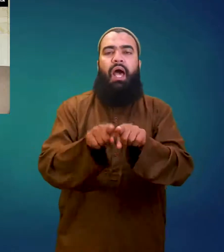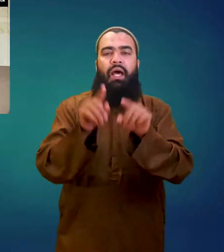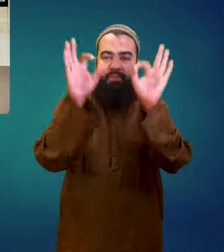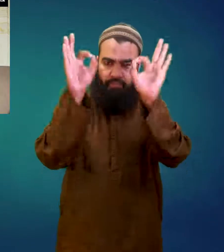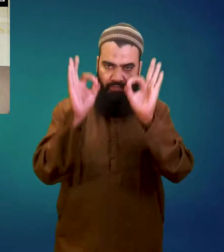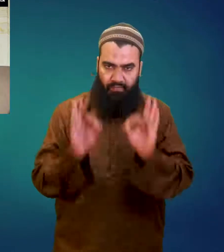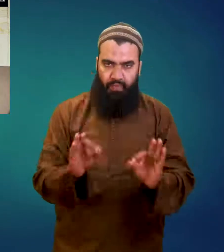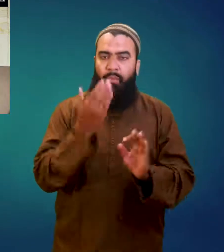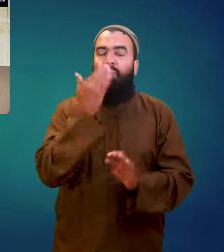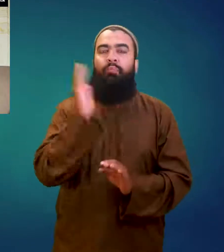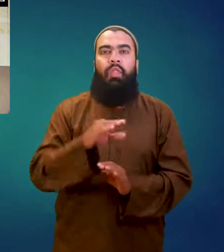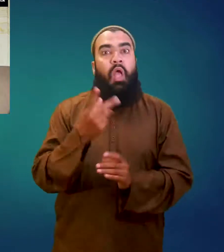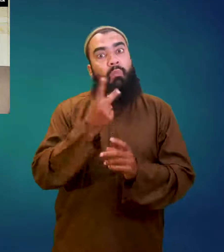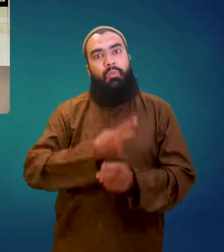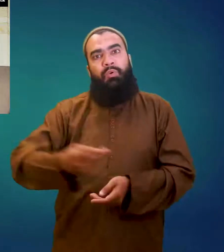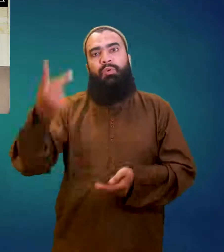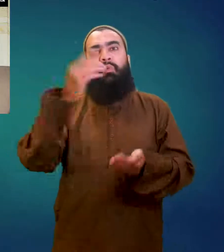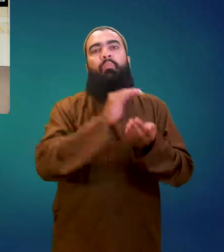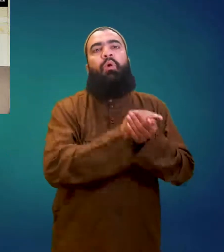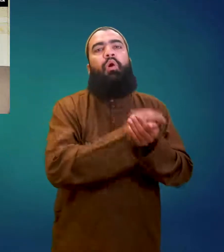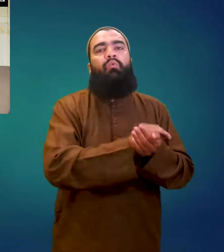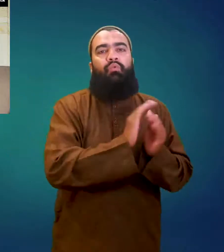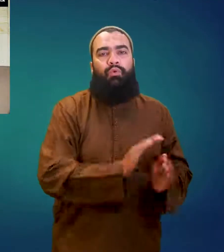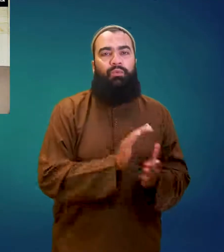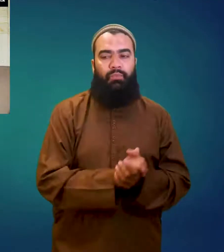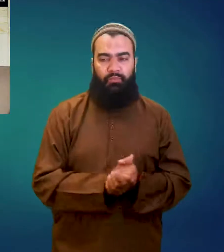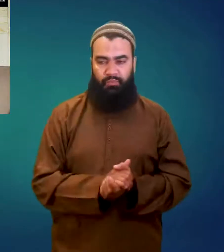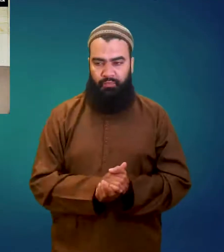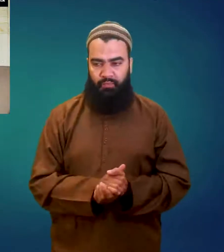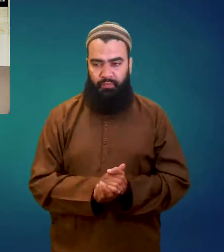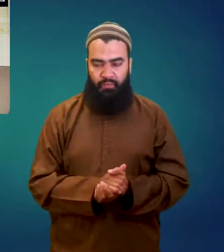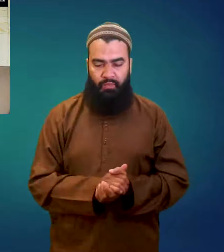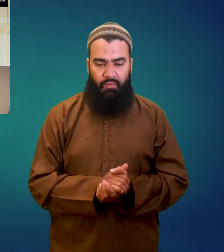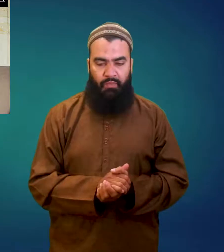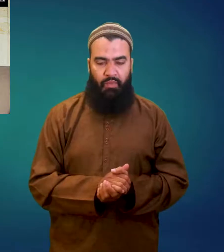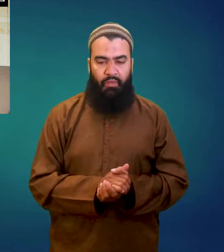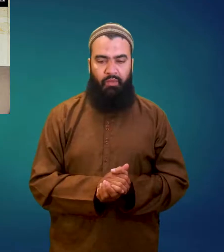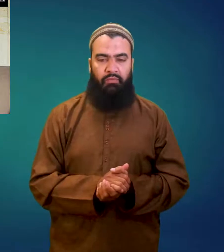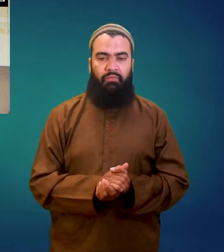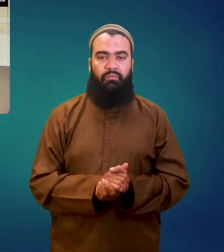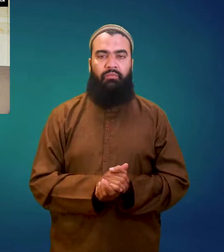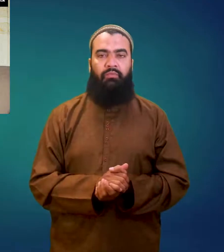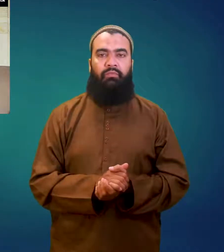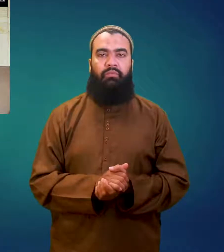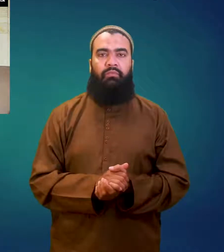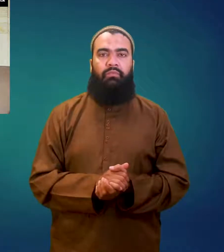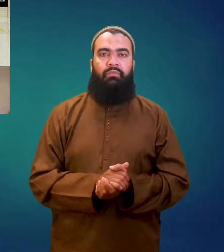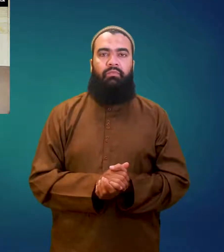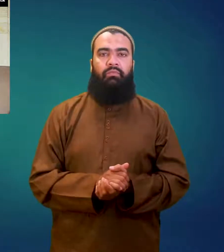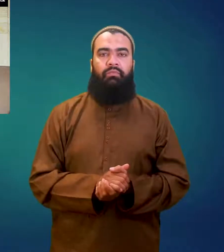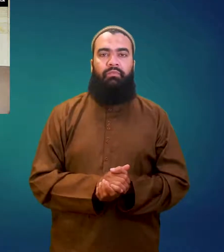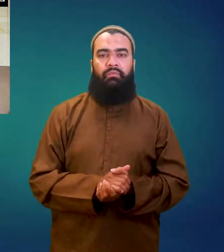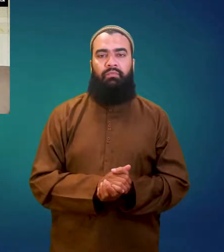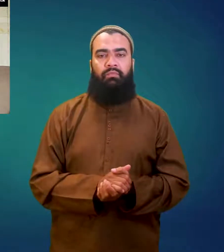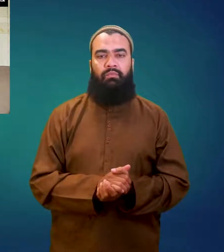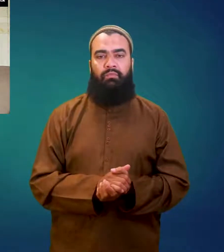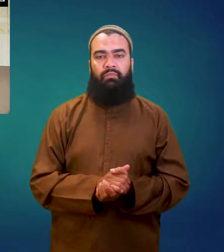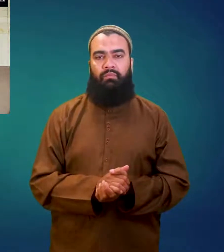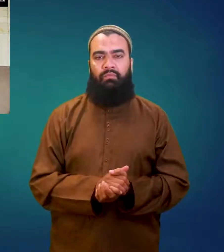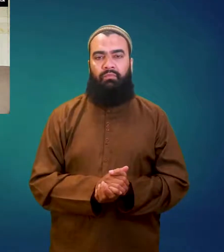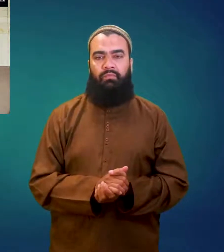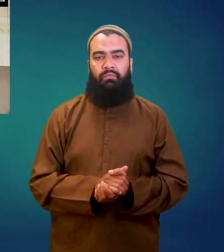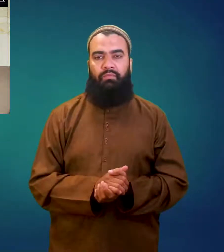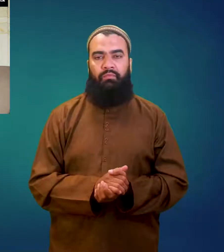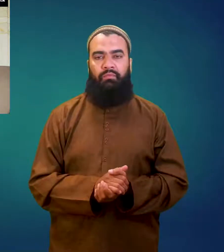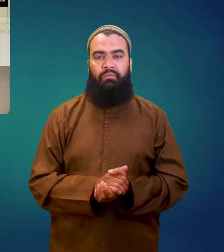جو محفوظ نہ کر لیا جاتا ہو۔ آیت نمبر 18، ما یلفظ من قول